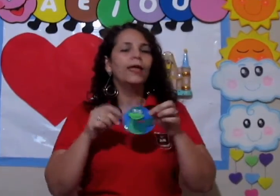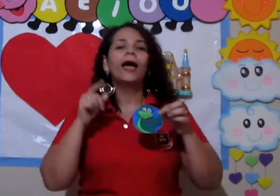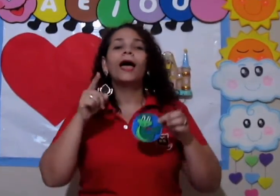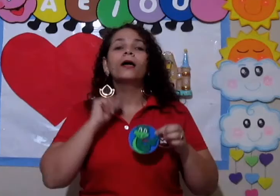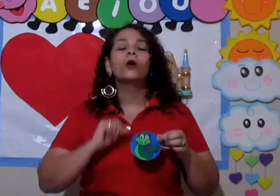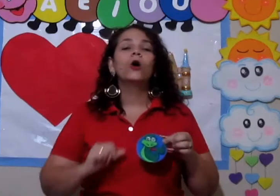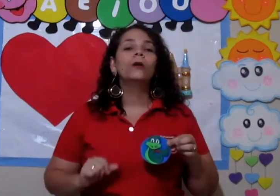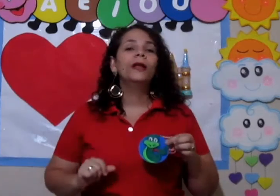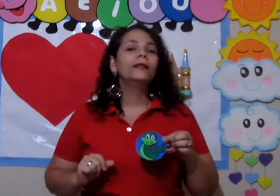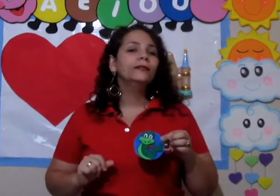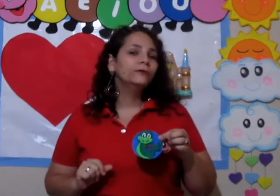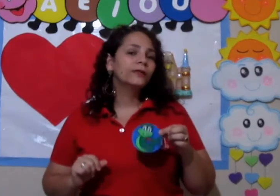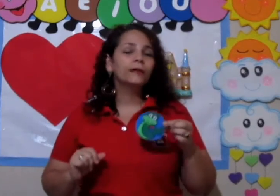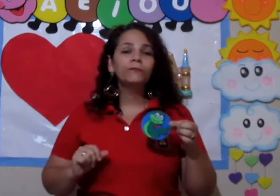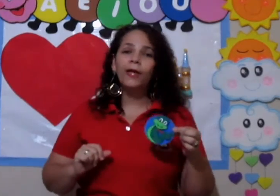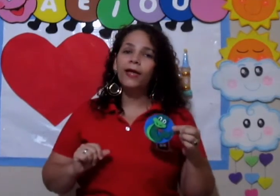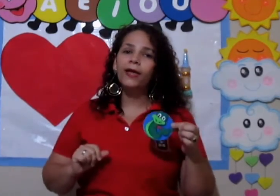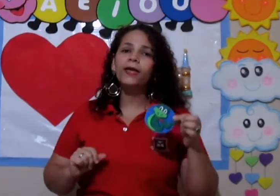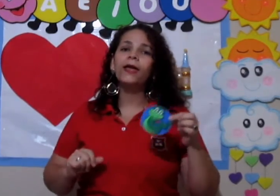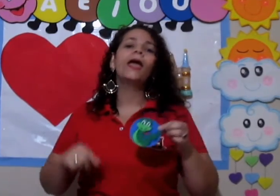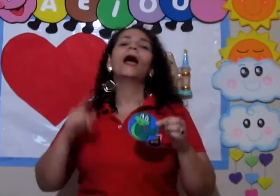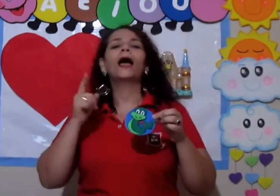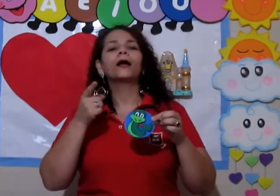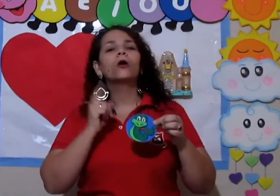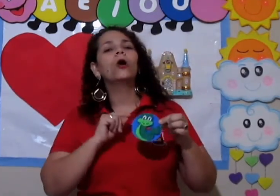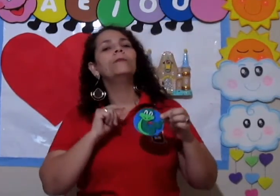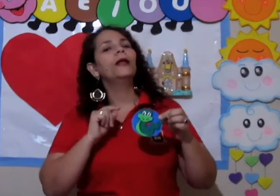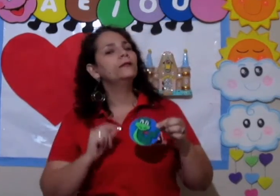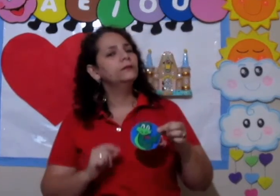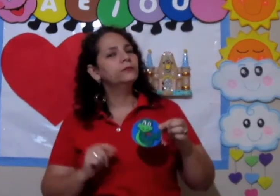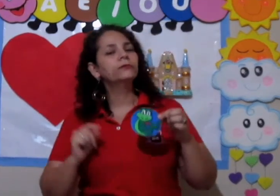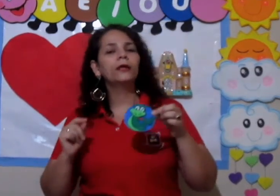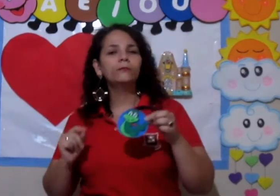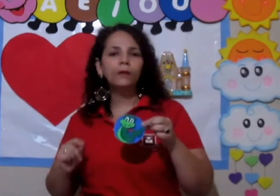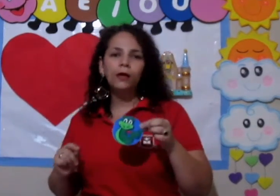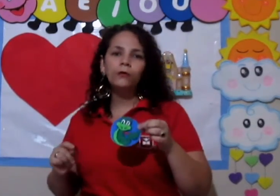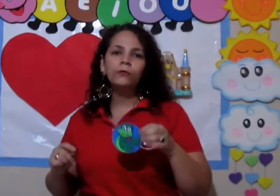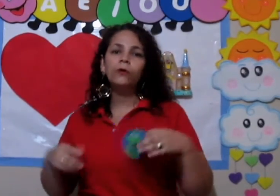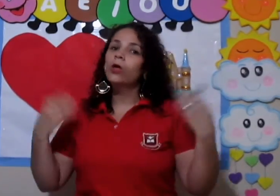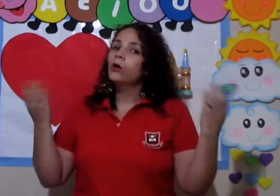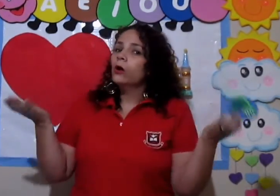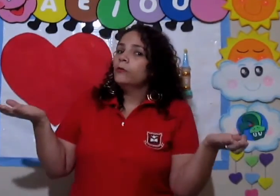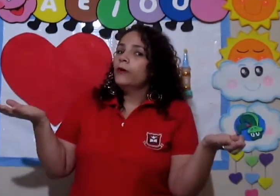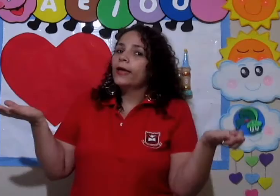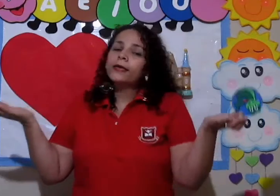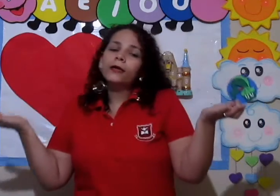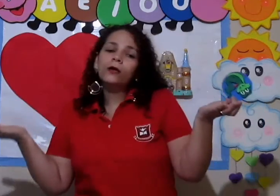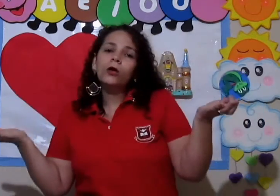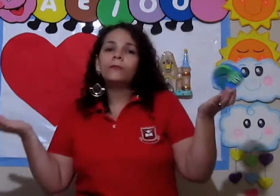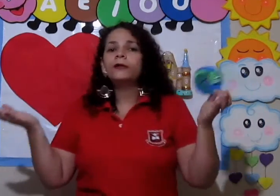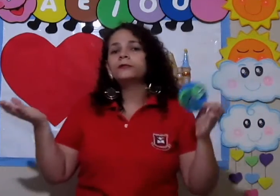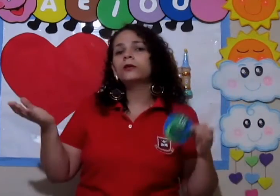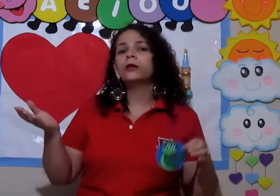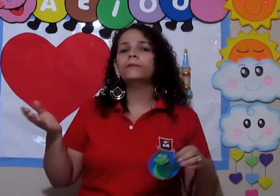A cobra não tem pé, a cobra não tem mão. Como é que a cobra sobe